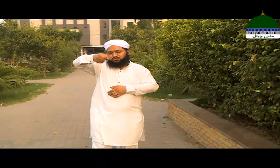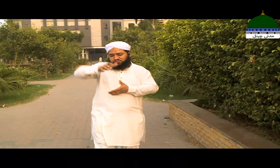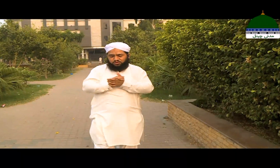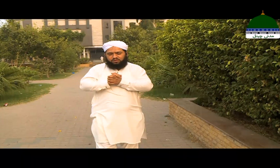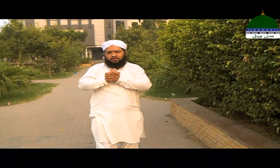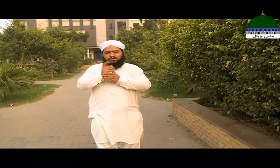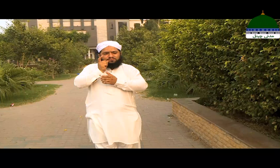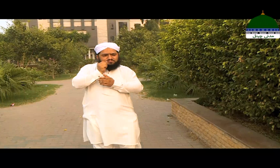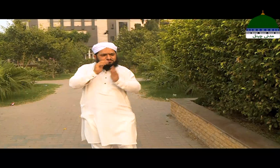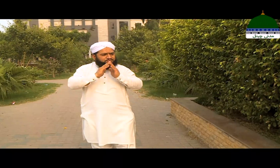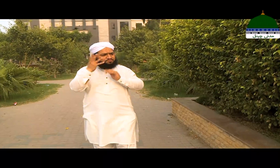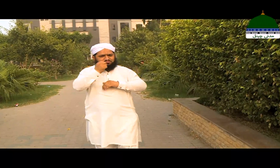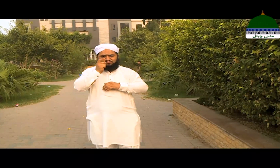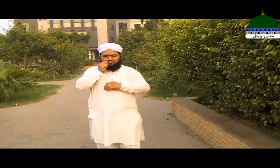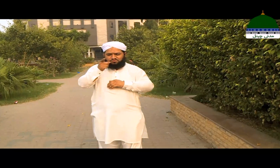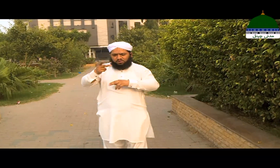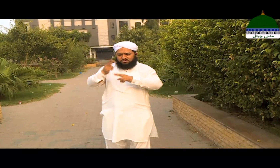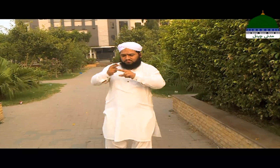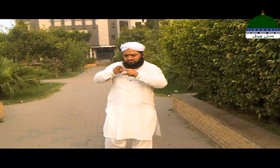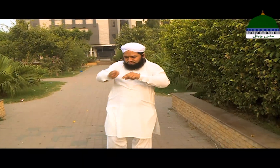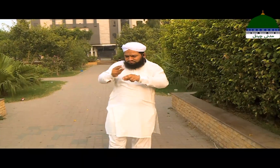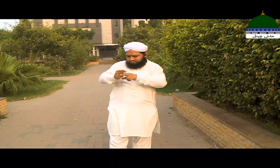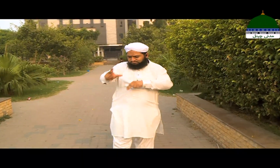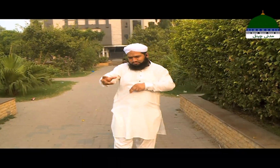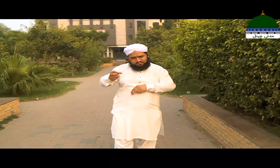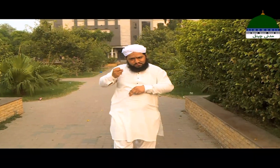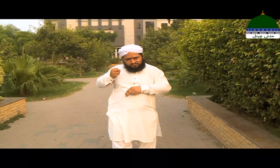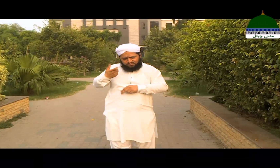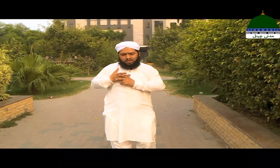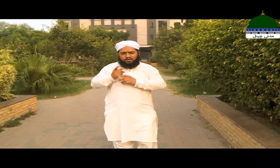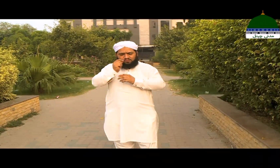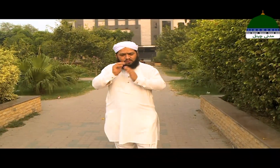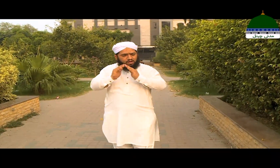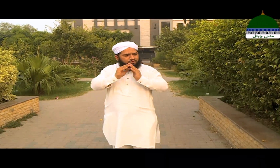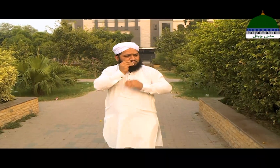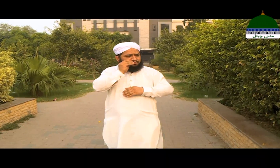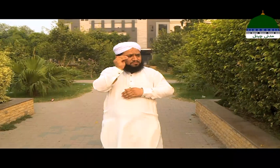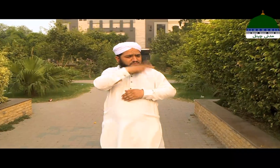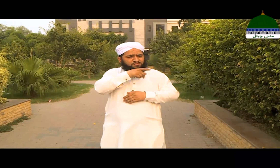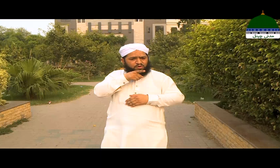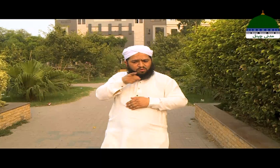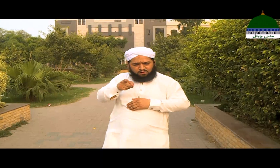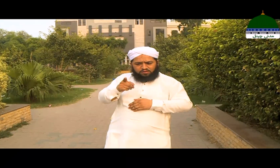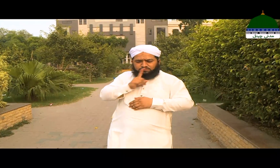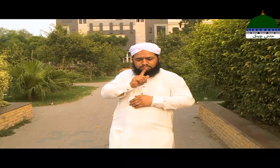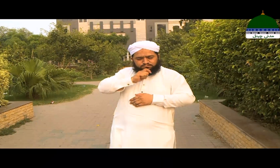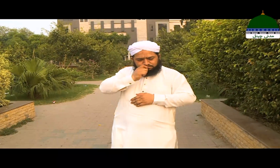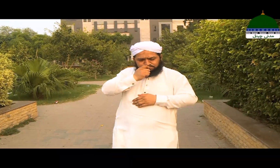صاحب مکان روزانہ اس کے بل سے سونے کا انڈا لے آتا۔ اس نے گھر والوں کو بتا دیا کہ وہ اس معاملے کو پوشیدہ